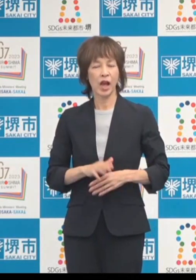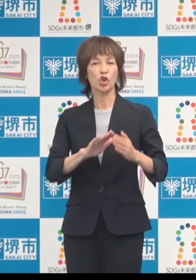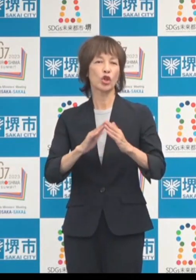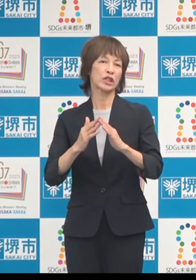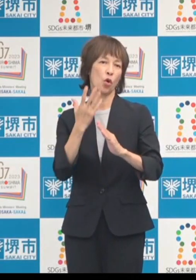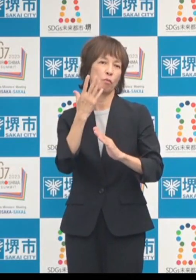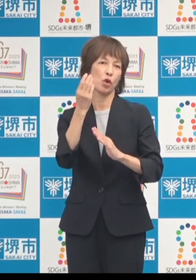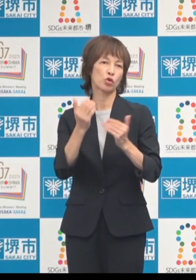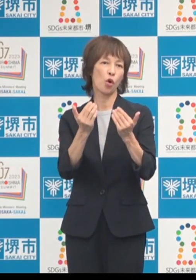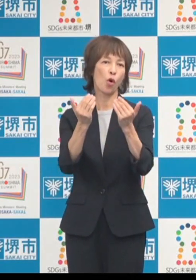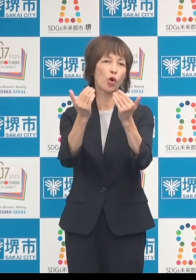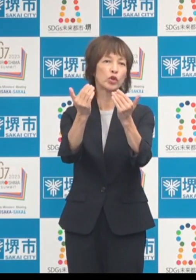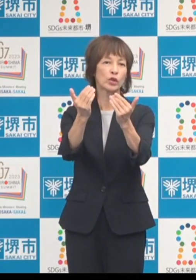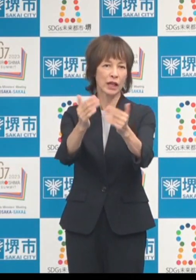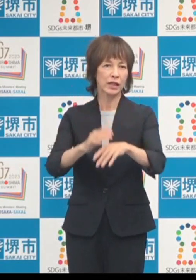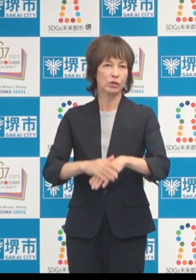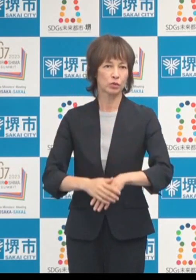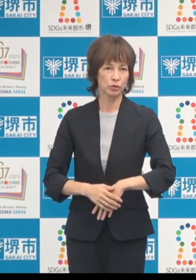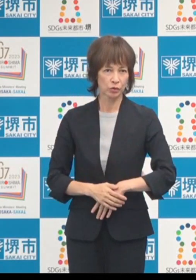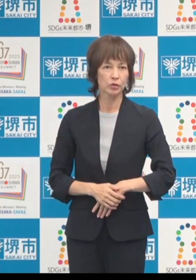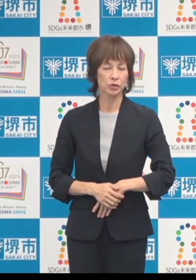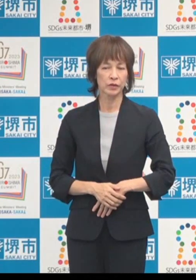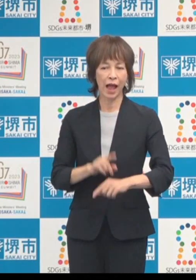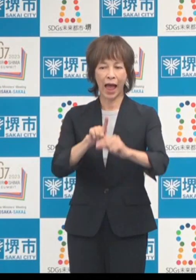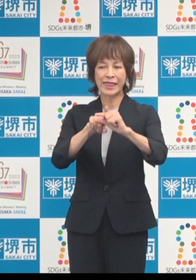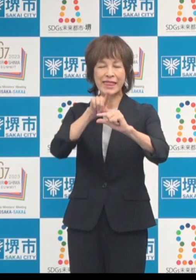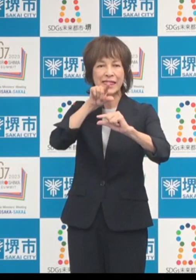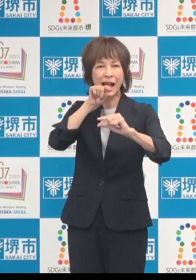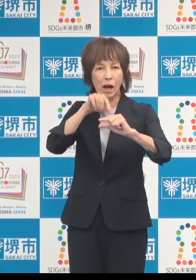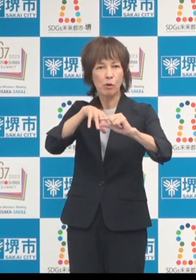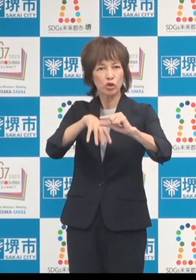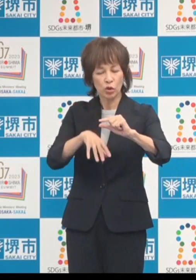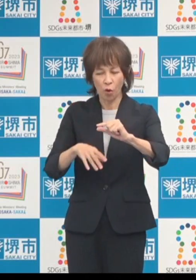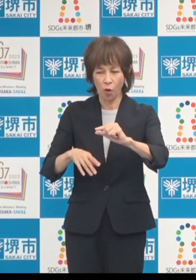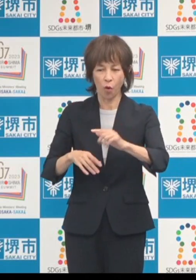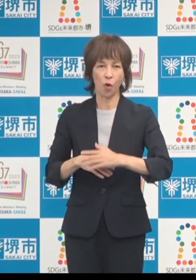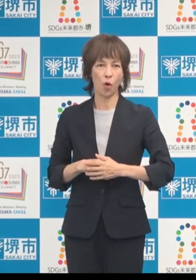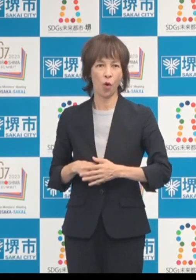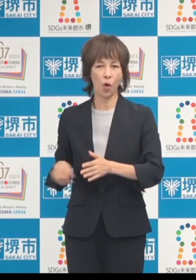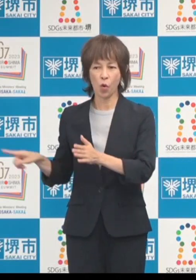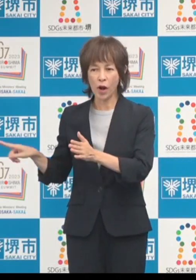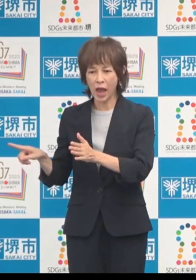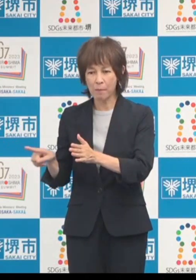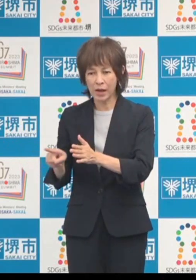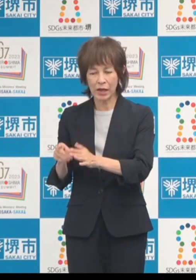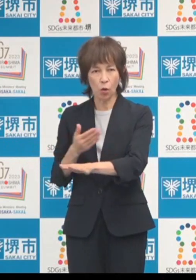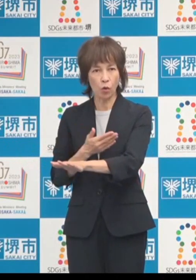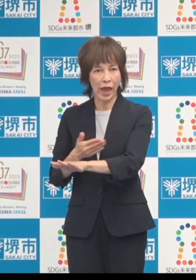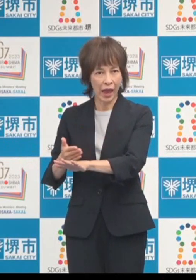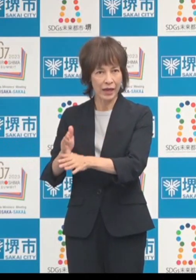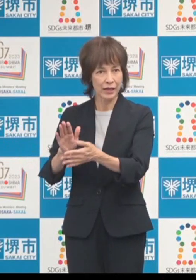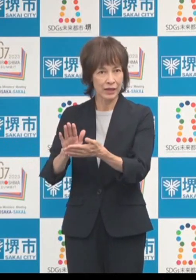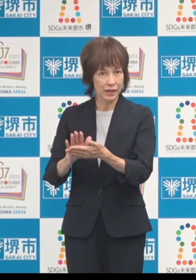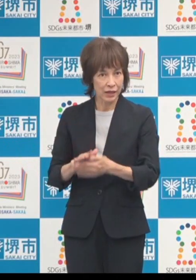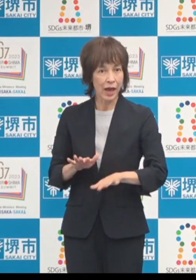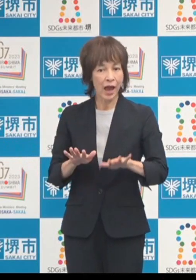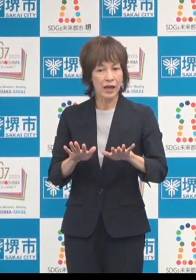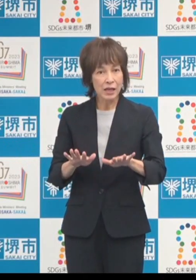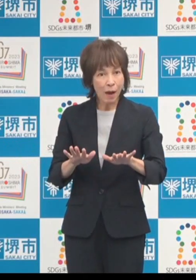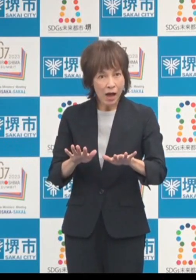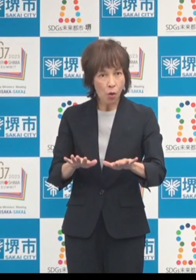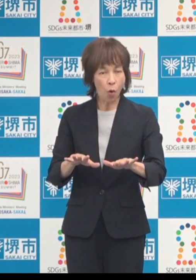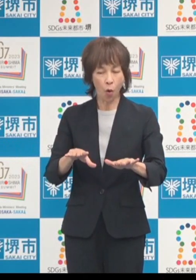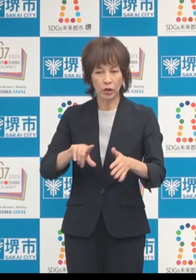を向上させていくというところで、中本のこれまでの経緯でありましたり、今置かれている立地の状